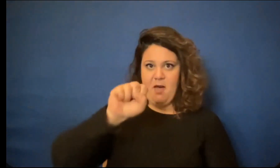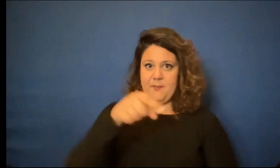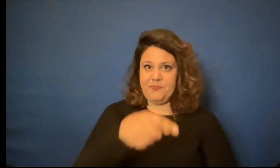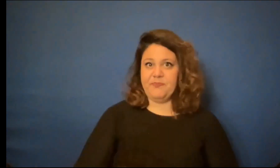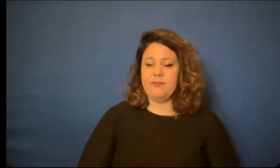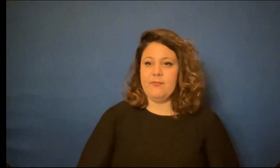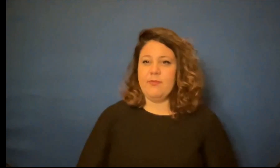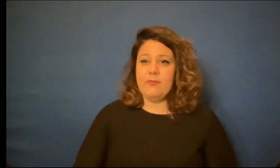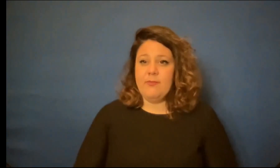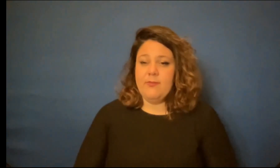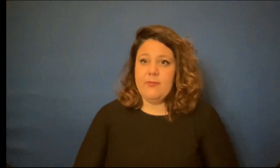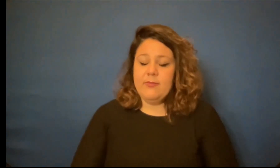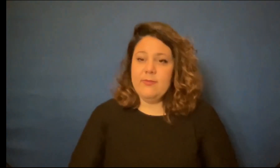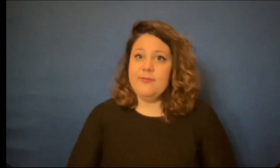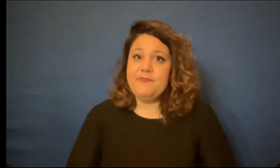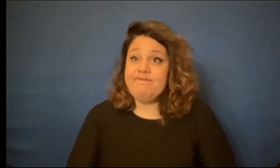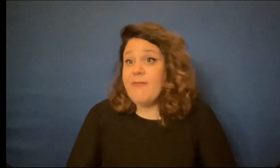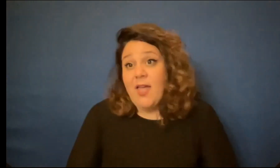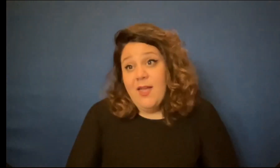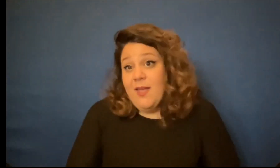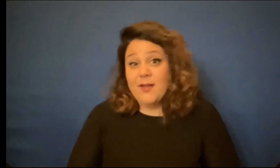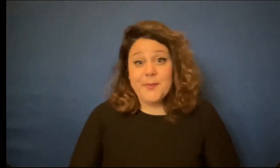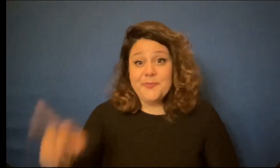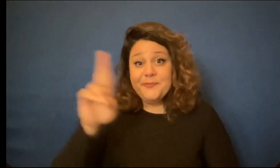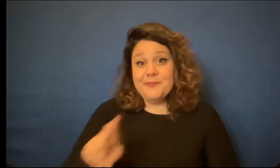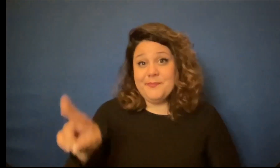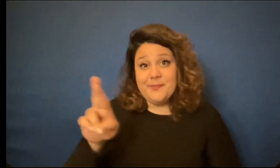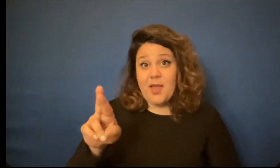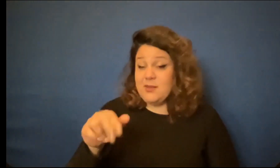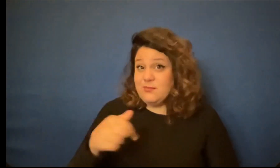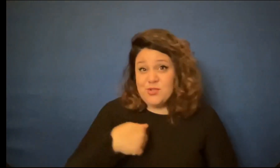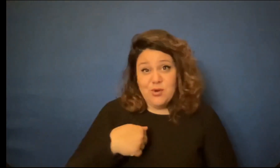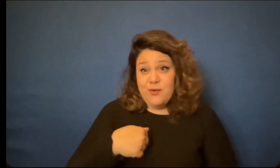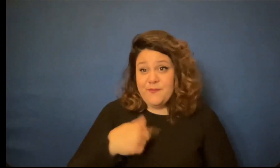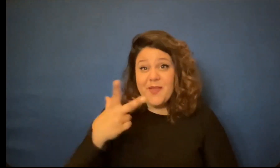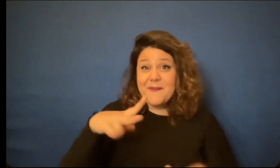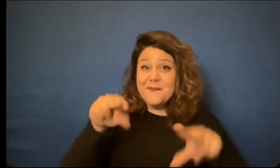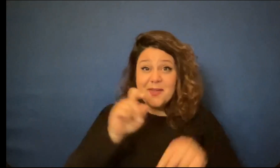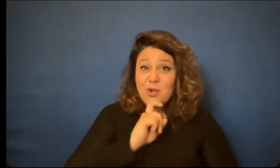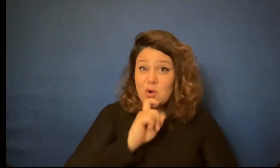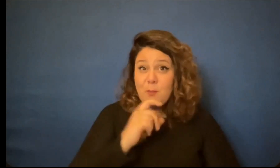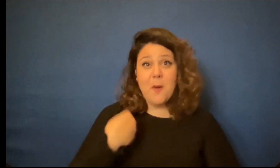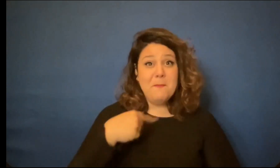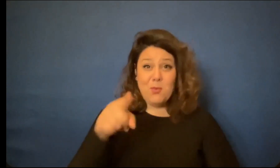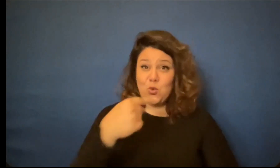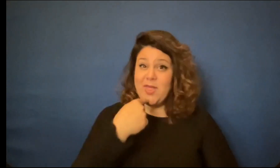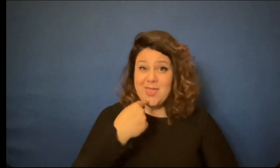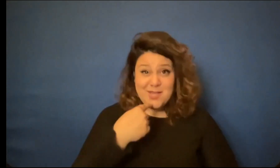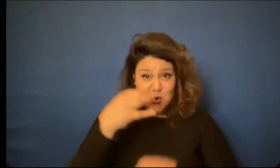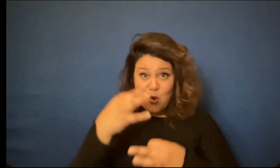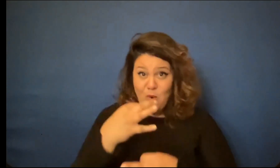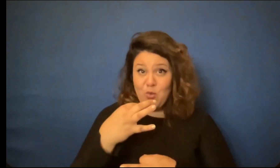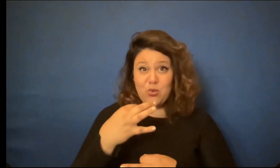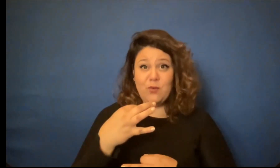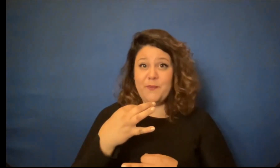Bueno, insistir, es que yo casi terminaría insistiendo con lo que acabas de decir, Mar, es decir,